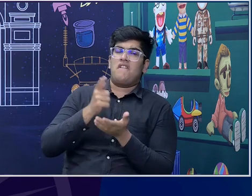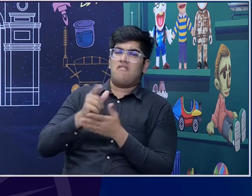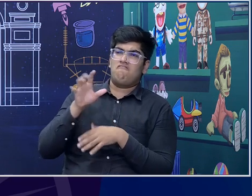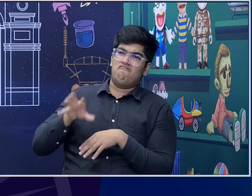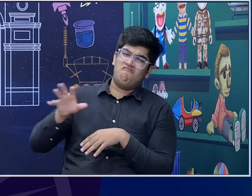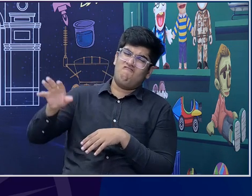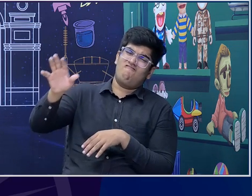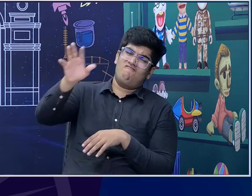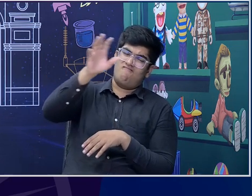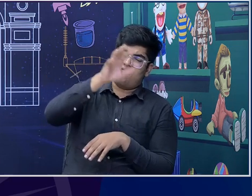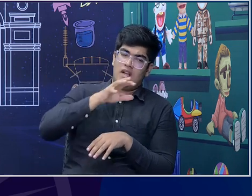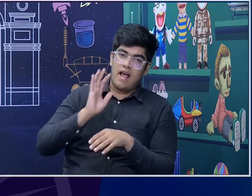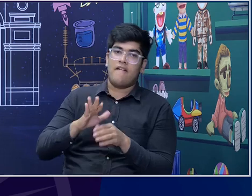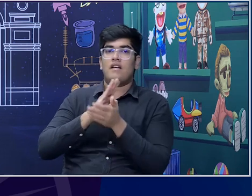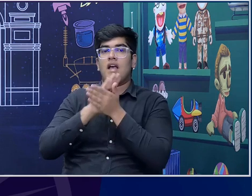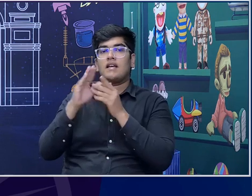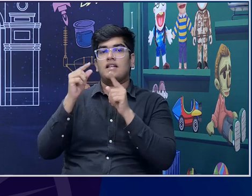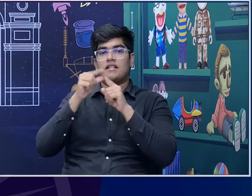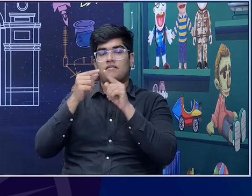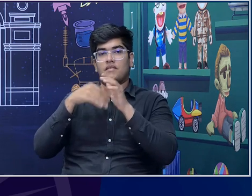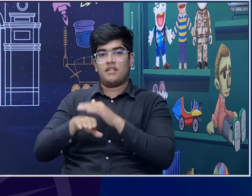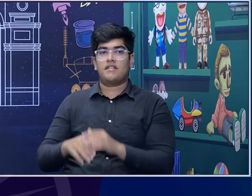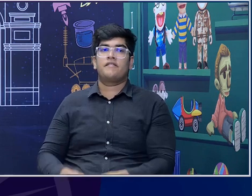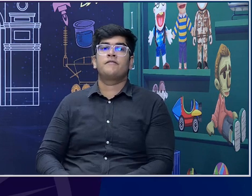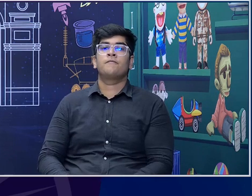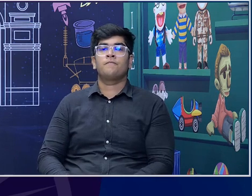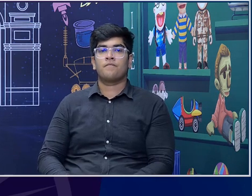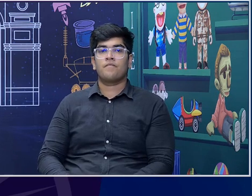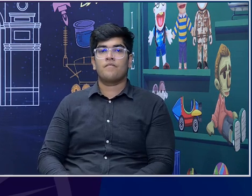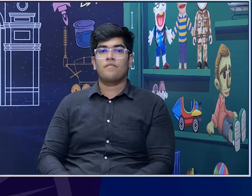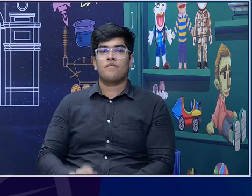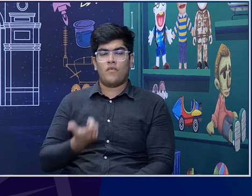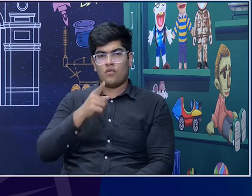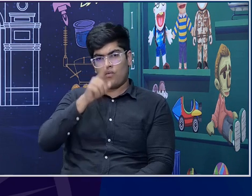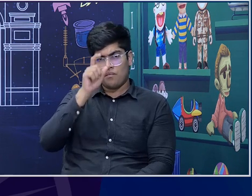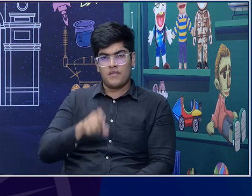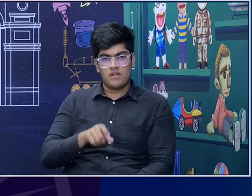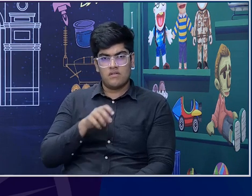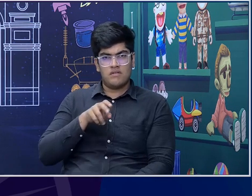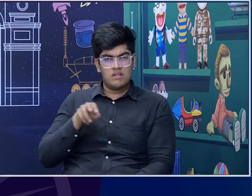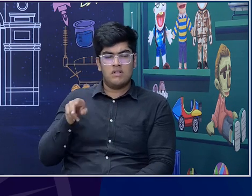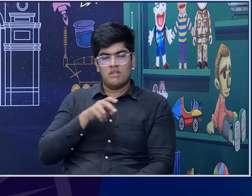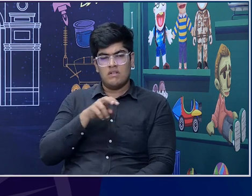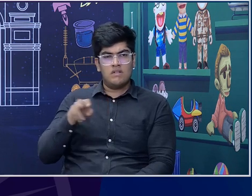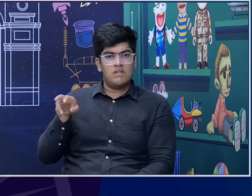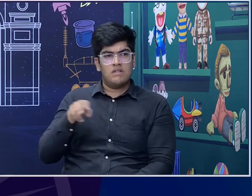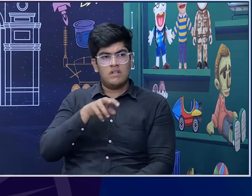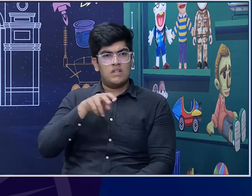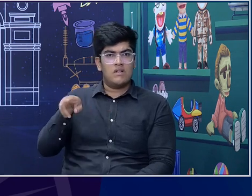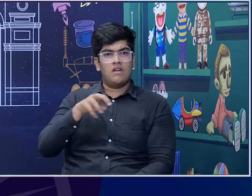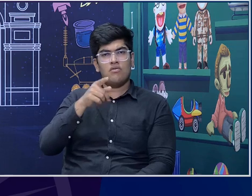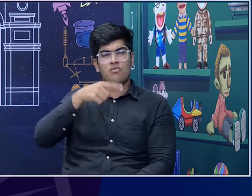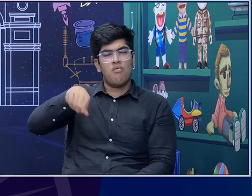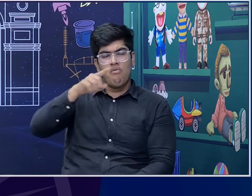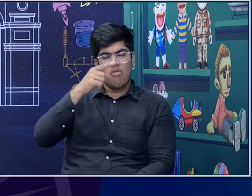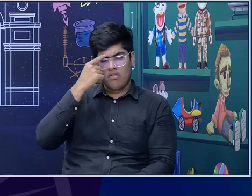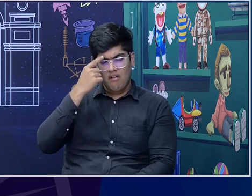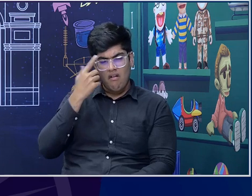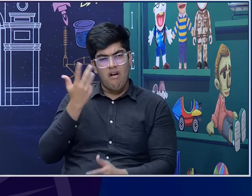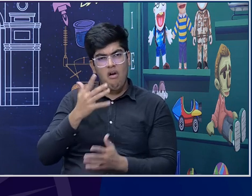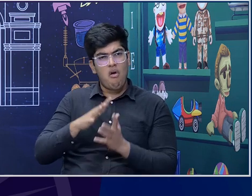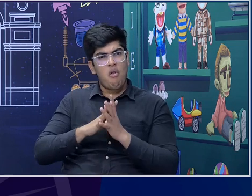जो अब रखोंज हो सिस्काून हैं कितना इतल यह हां न